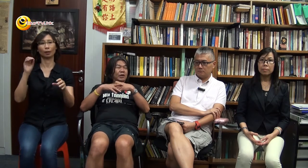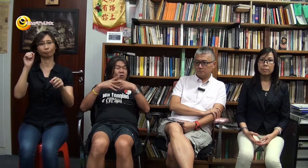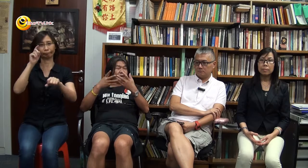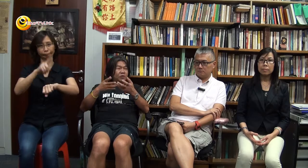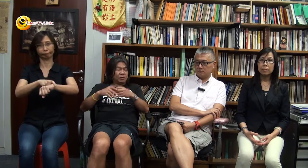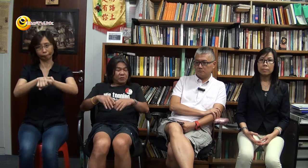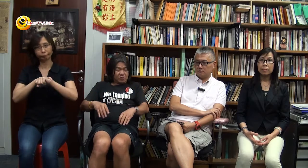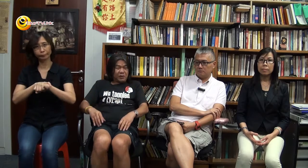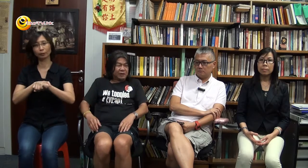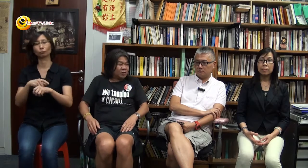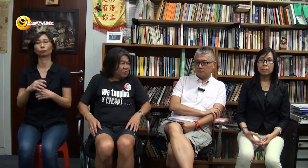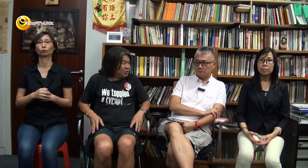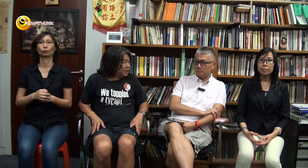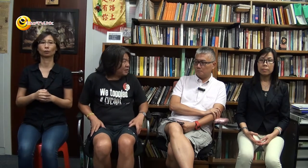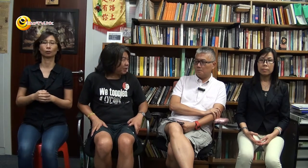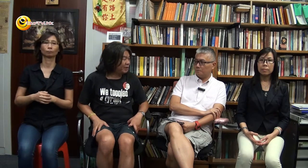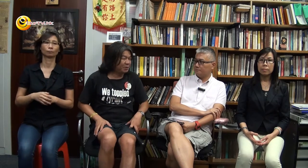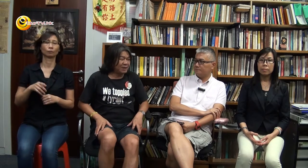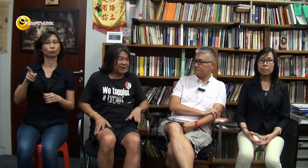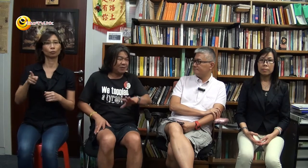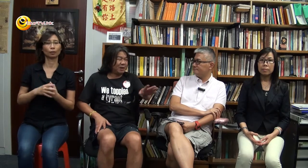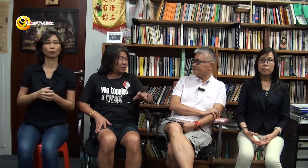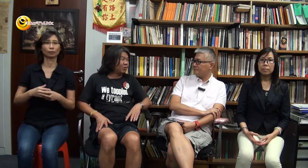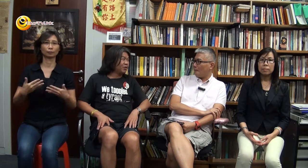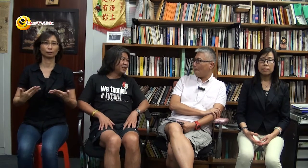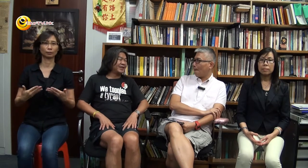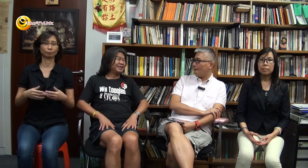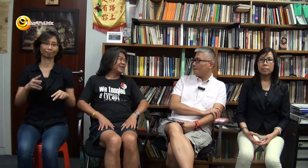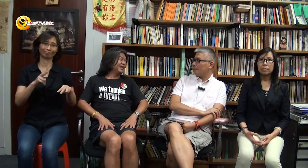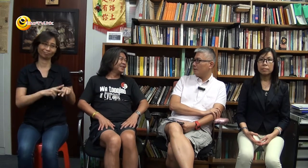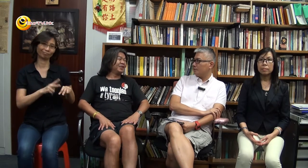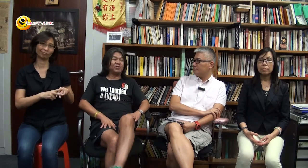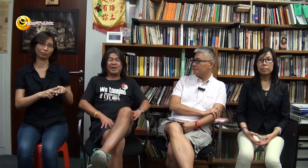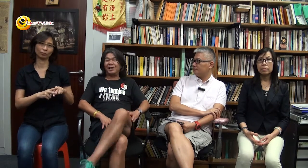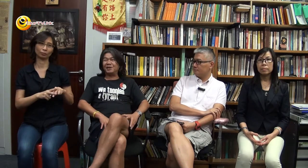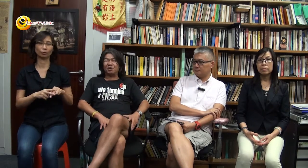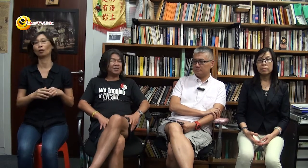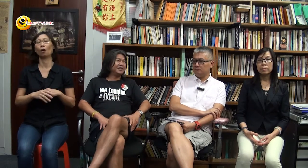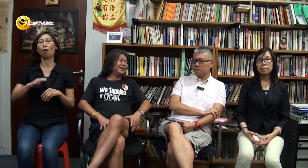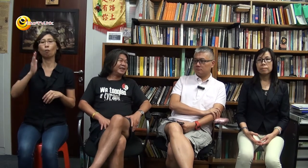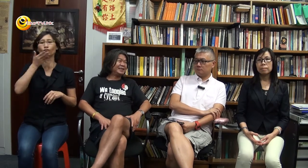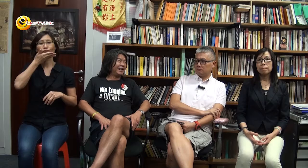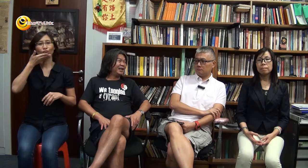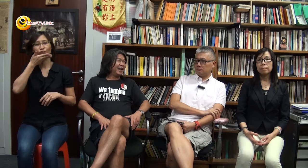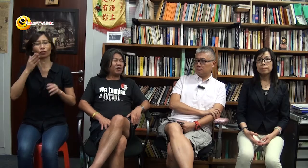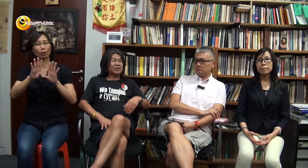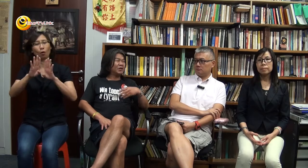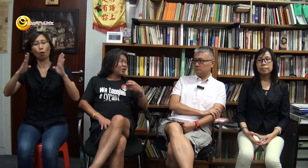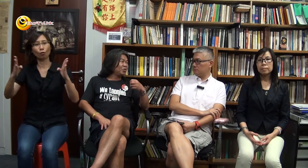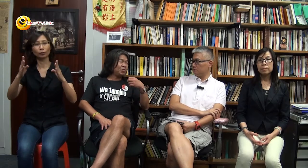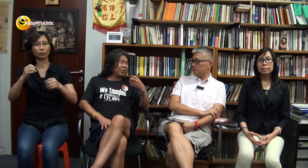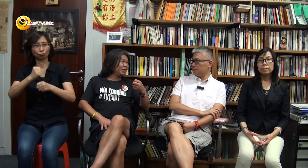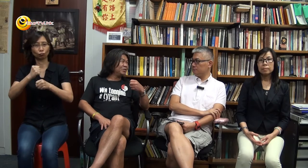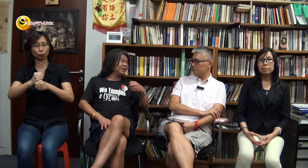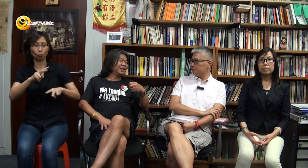即係一早已經做咗全國人大代表嘅，即係俾班而家呢班咁嘅土共咧嘥時間嘅，佢好年輕已經做啊。即係喺共產